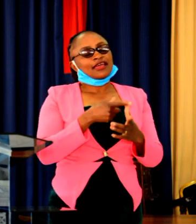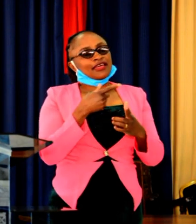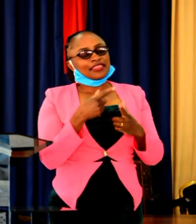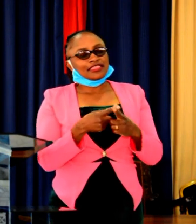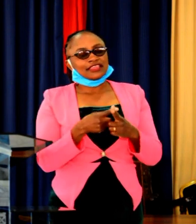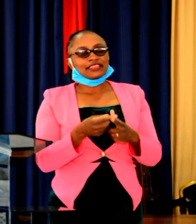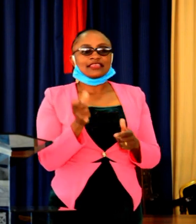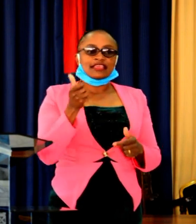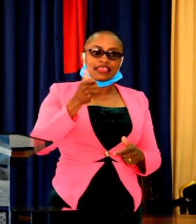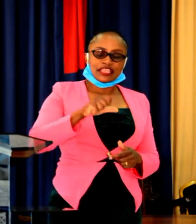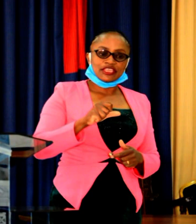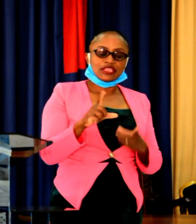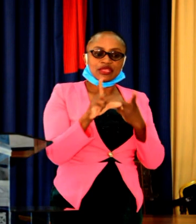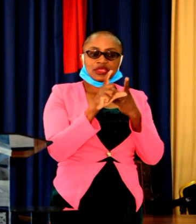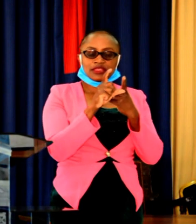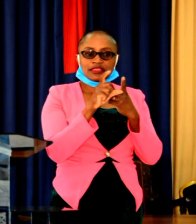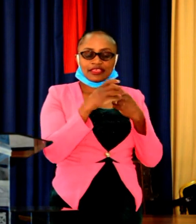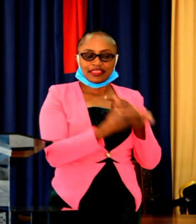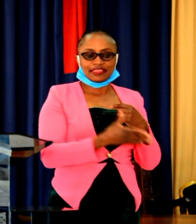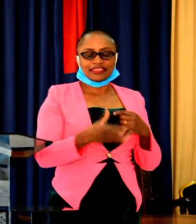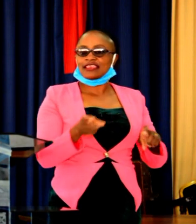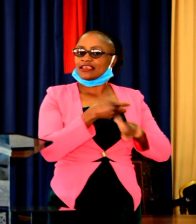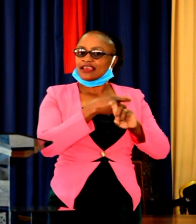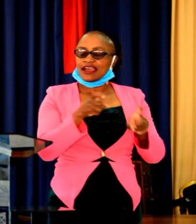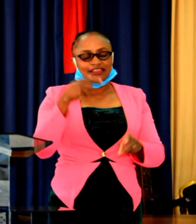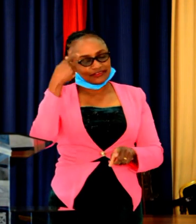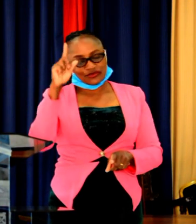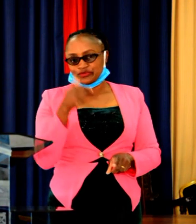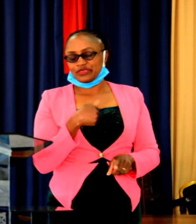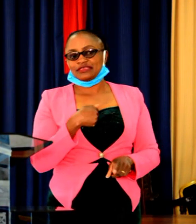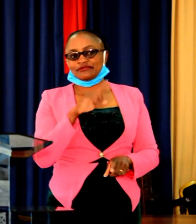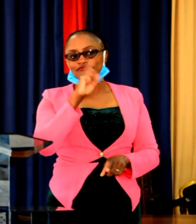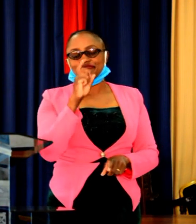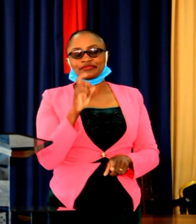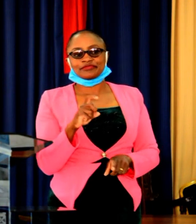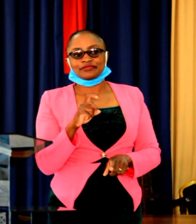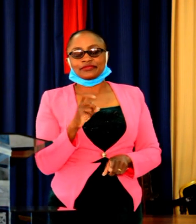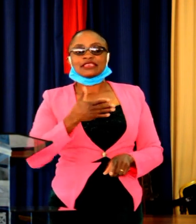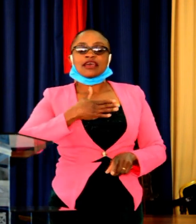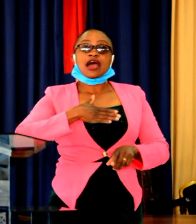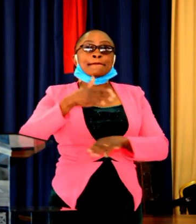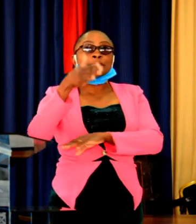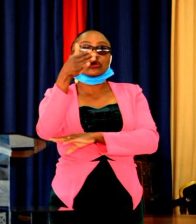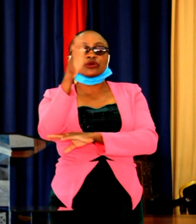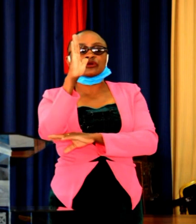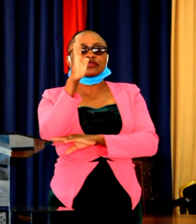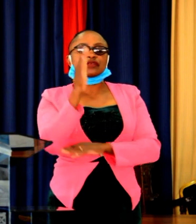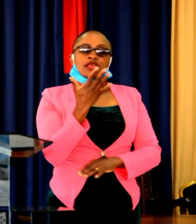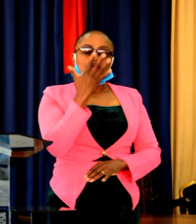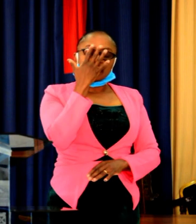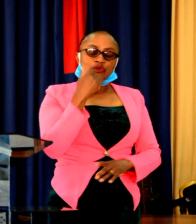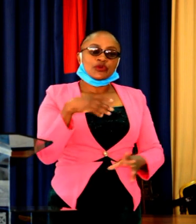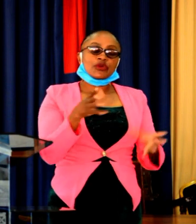neno gumu lolote nisiloliweza? Is there anything hard for me?" Mimi ni Mungu. Kwa nini